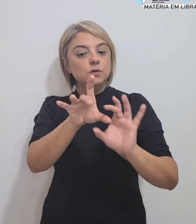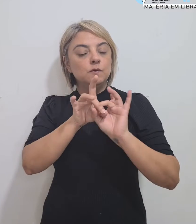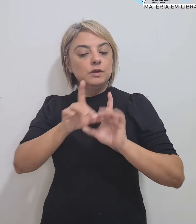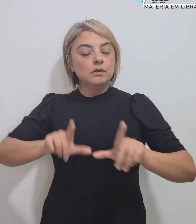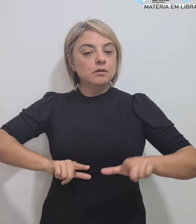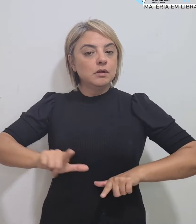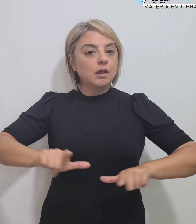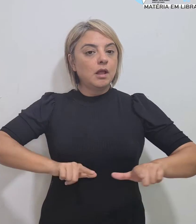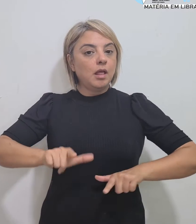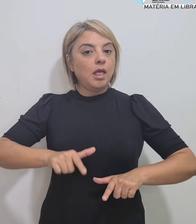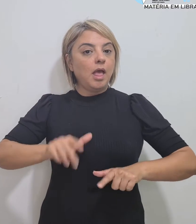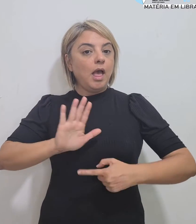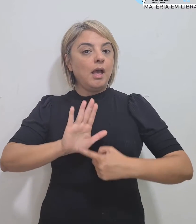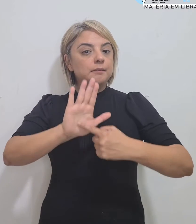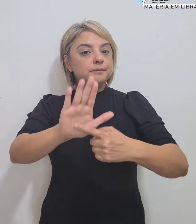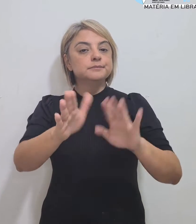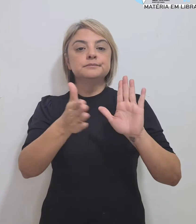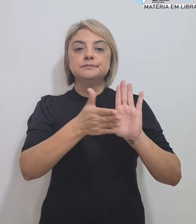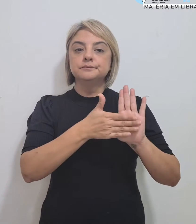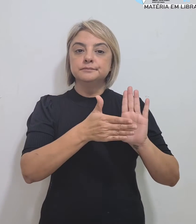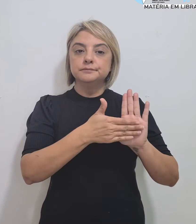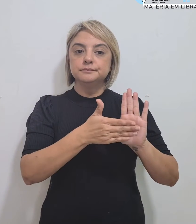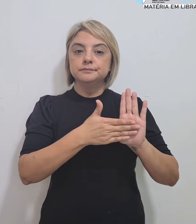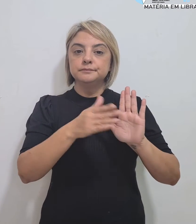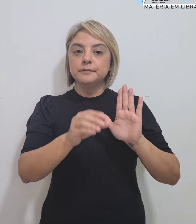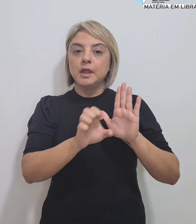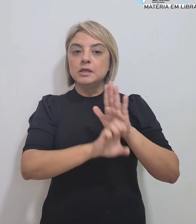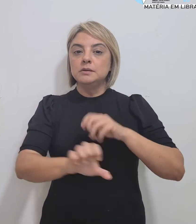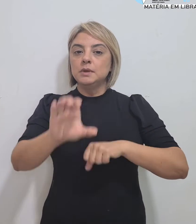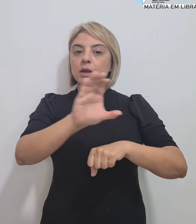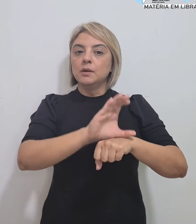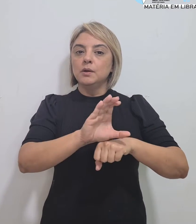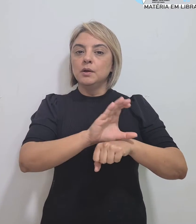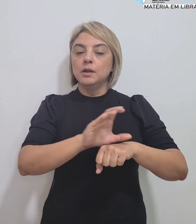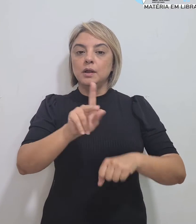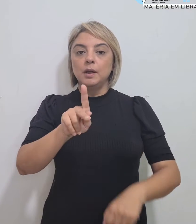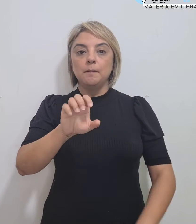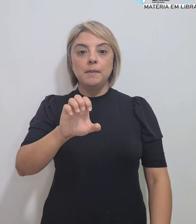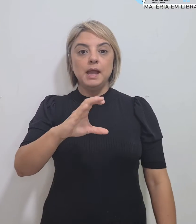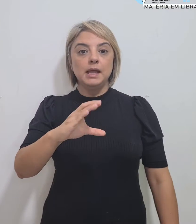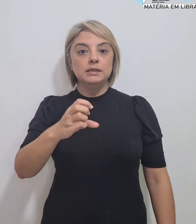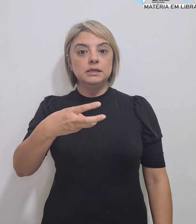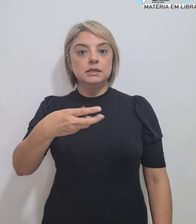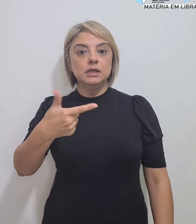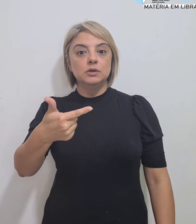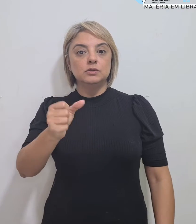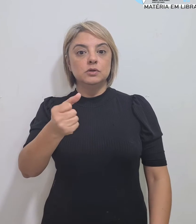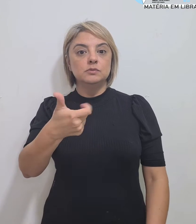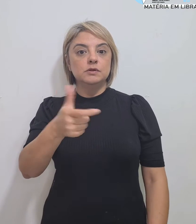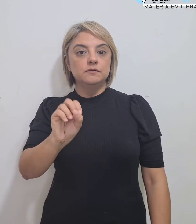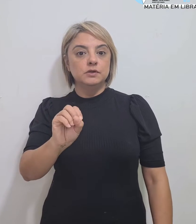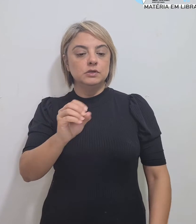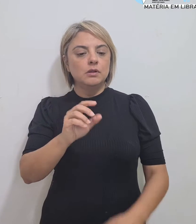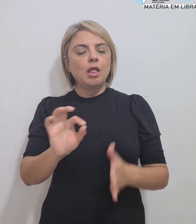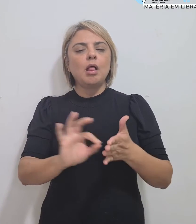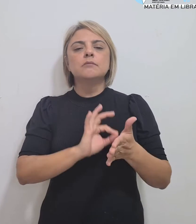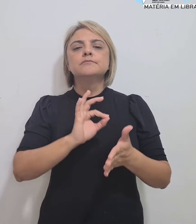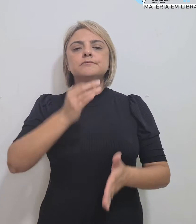empregatícios apresentados pela Proposta de Emenda à Constituição, PEC 32 de 2020, assinada pelo